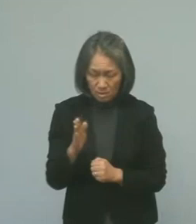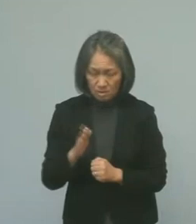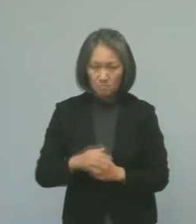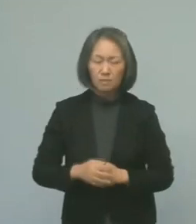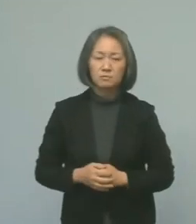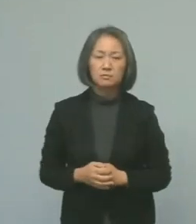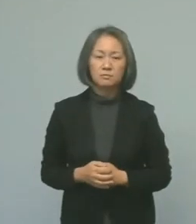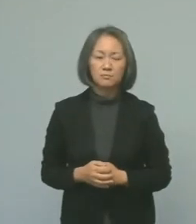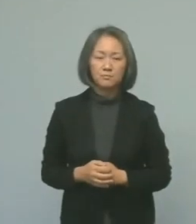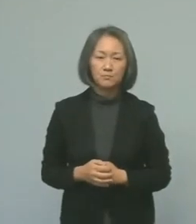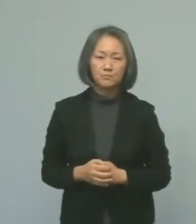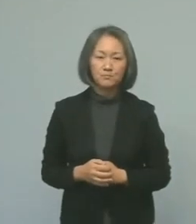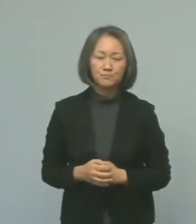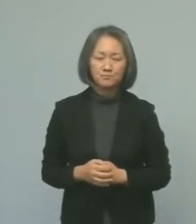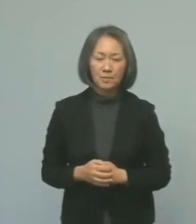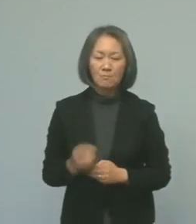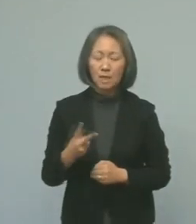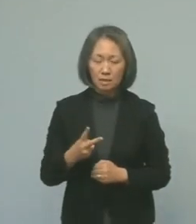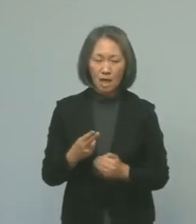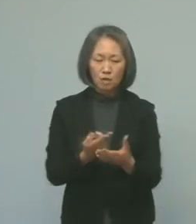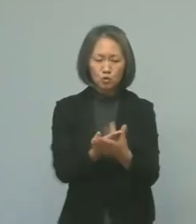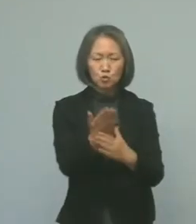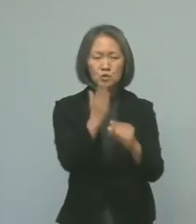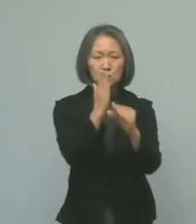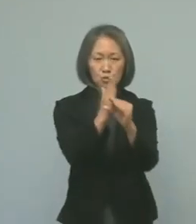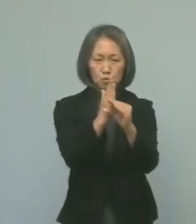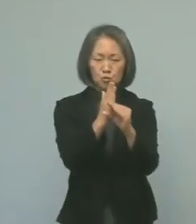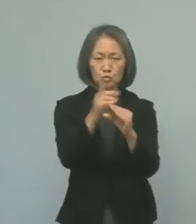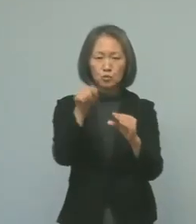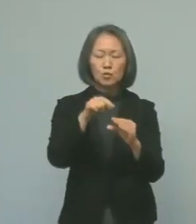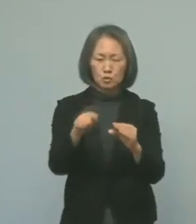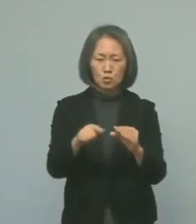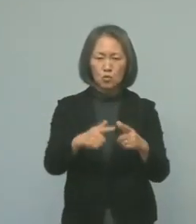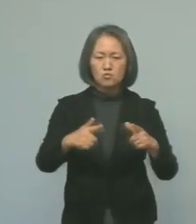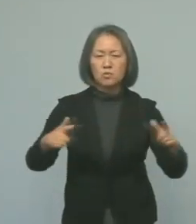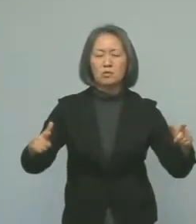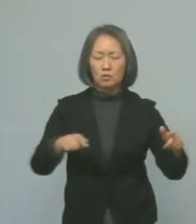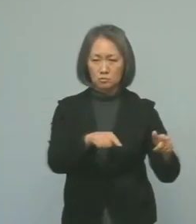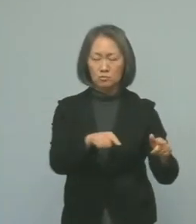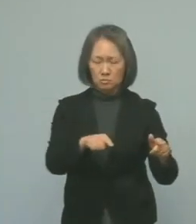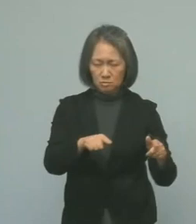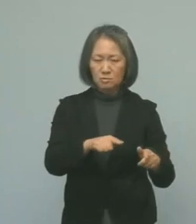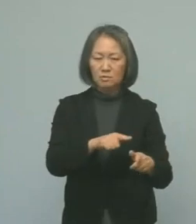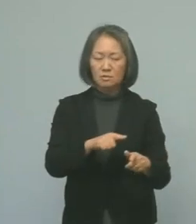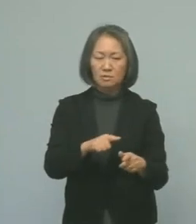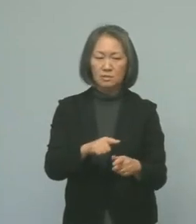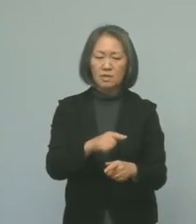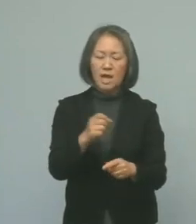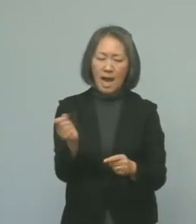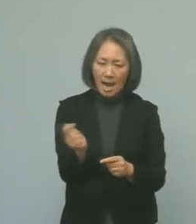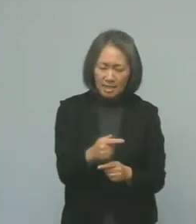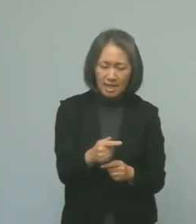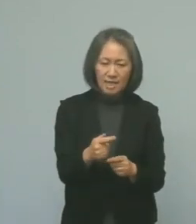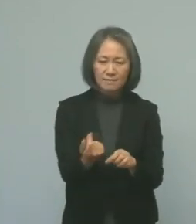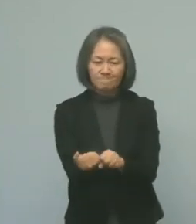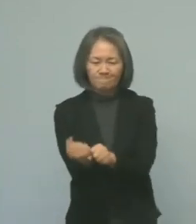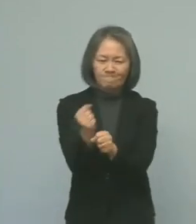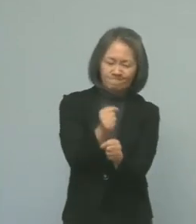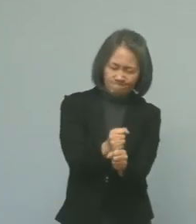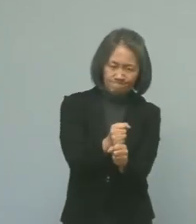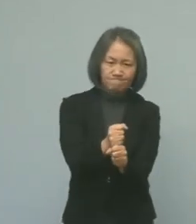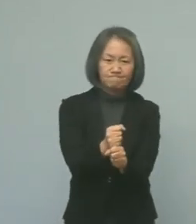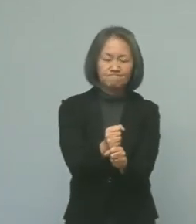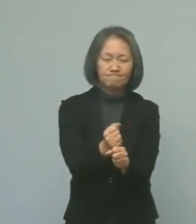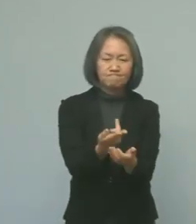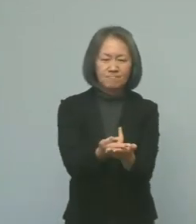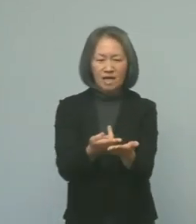。そして今入院されている方増えておりますけれど、一日も早い回復、また